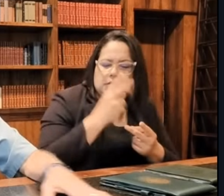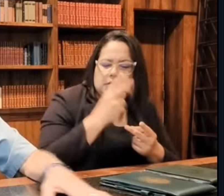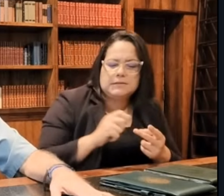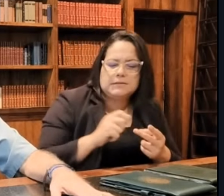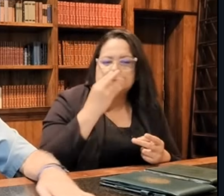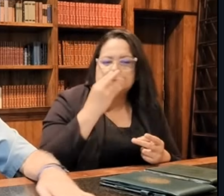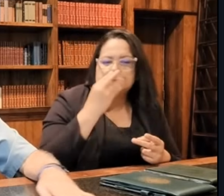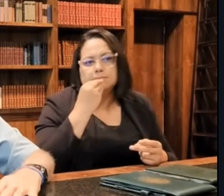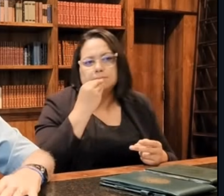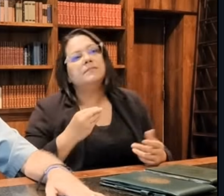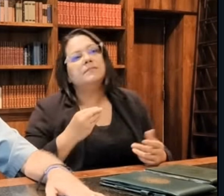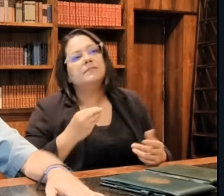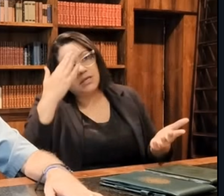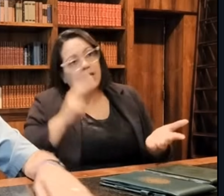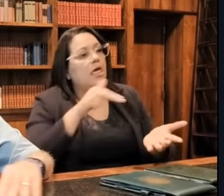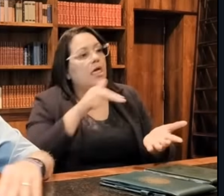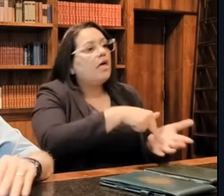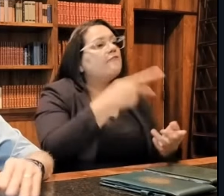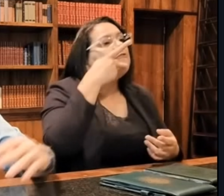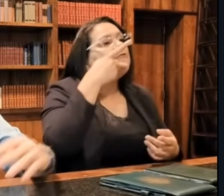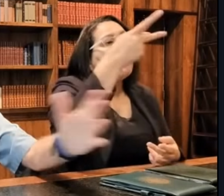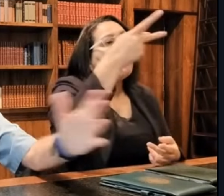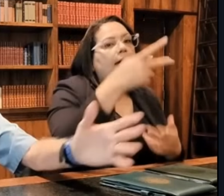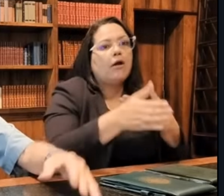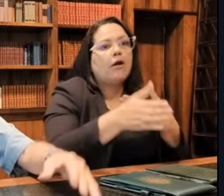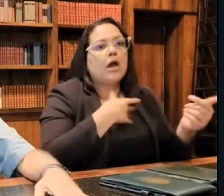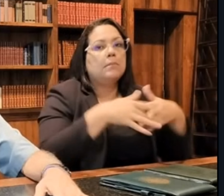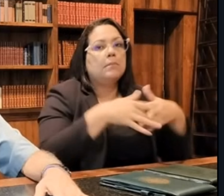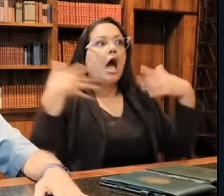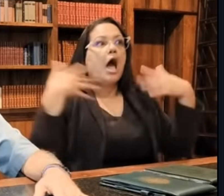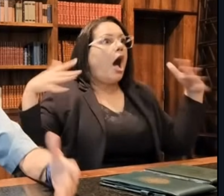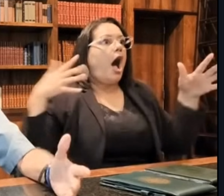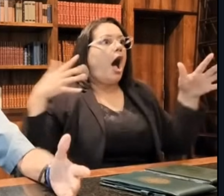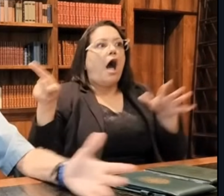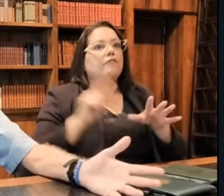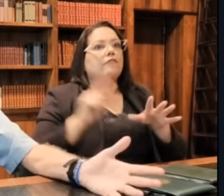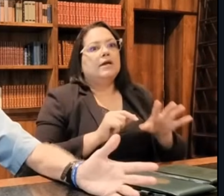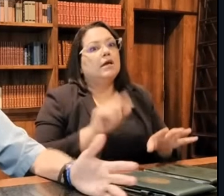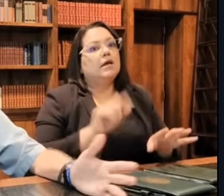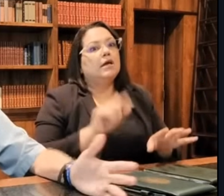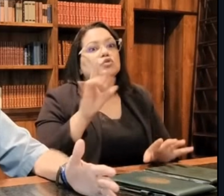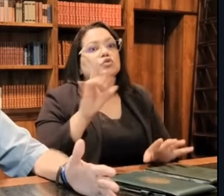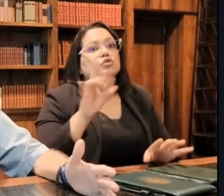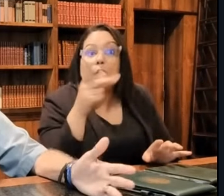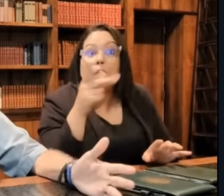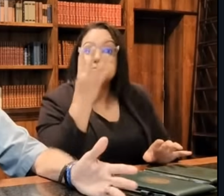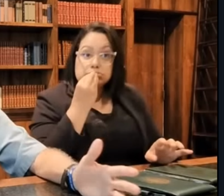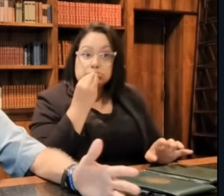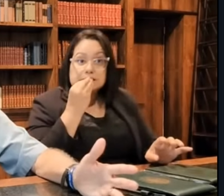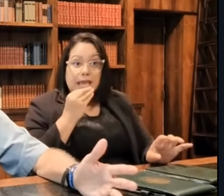Qualquer coisa que eu falasse seria um escândalo na imprensa. Eu quieto, sou atacado.